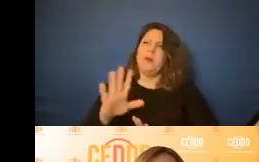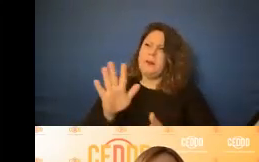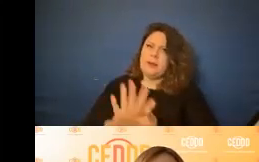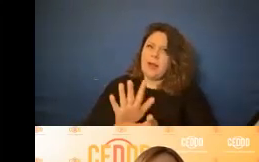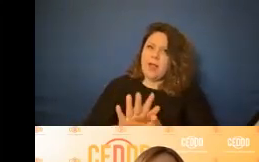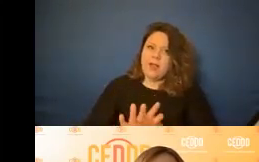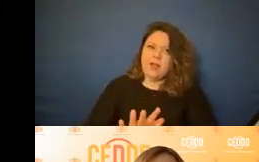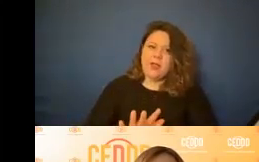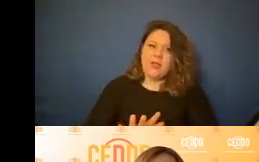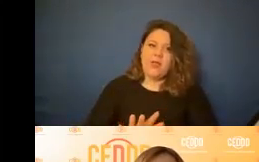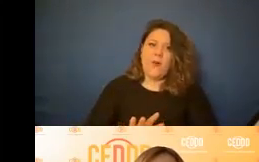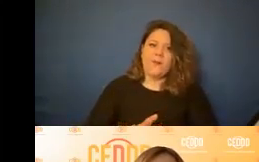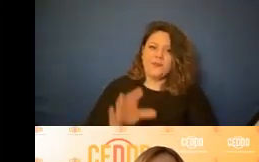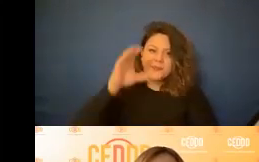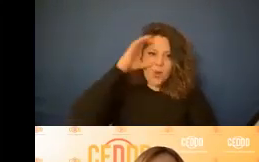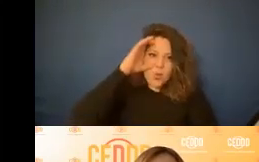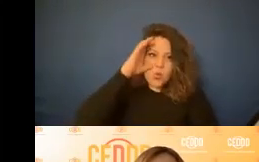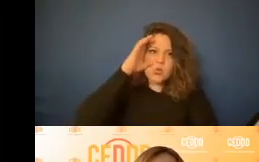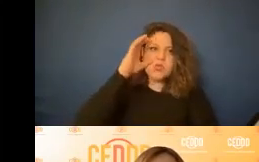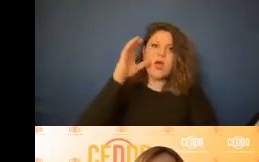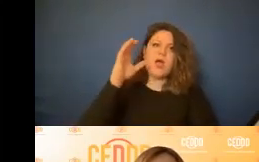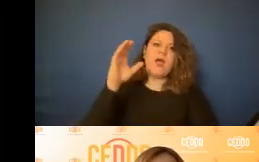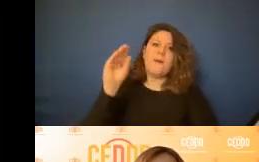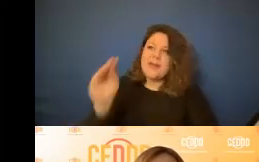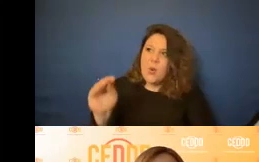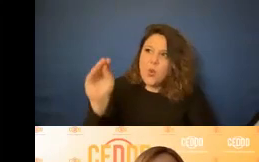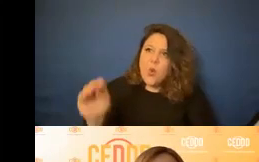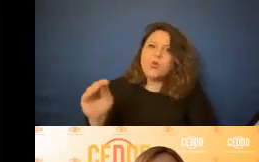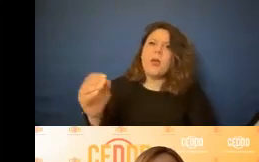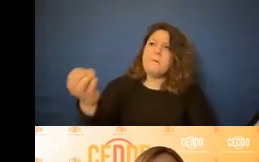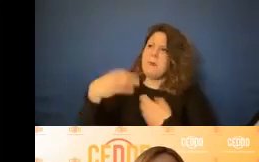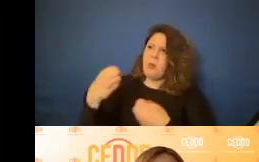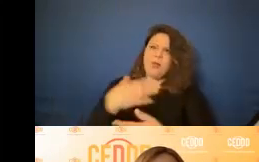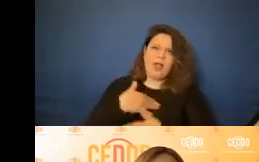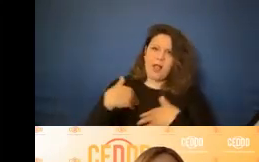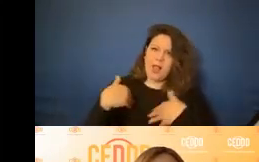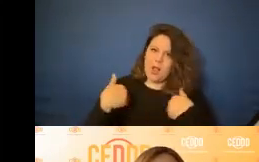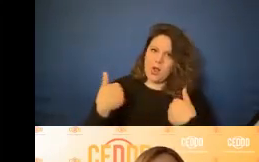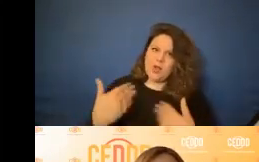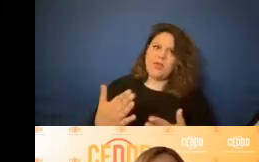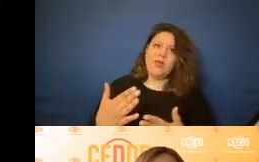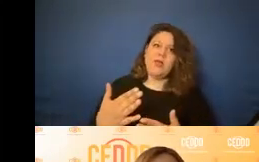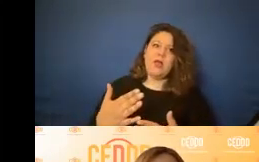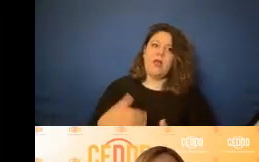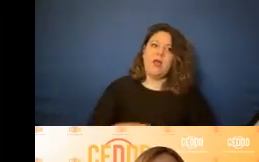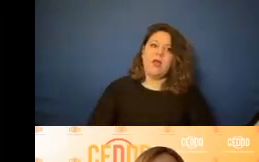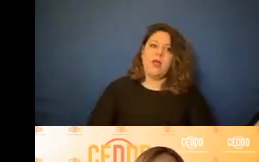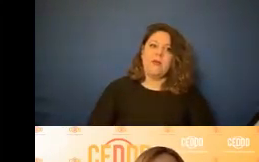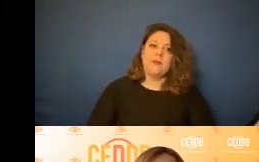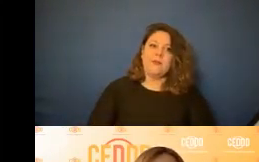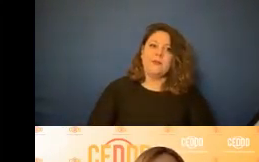tiempos, escuchémoslo, hagámosle pregunta, pero que me cuente lo que quiera. Ya mañana le volveré a preguntar, ¿de